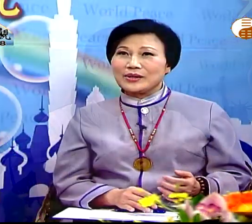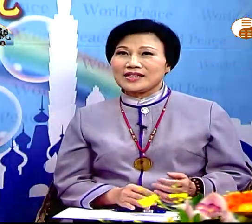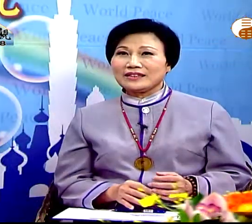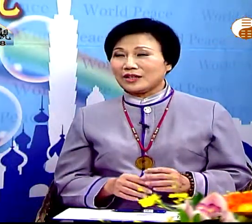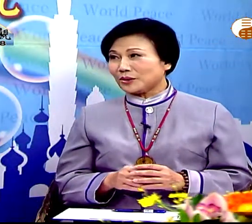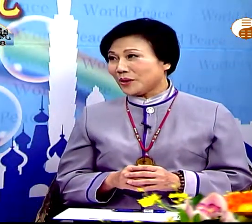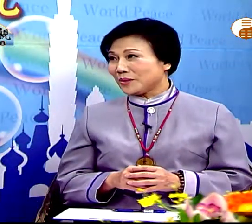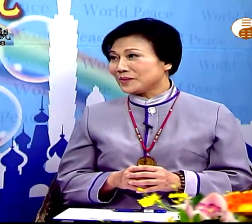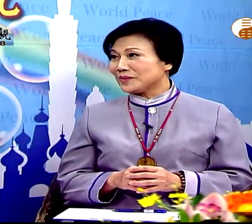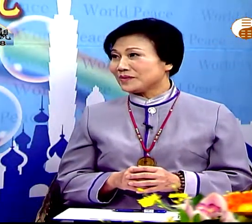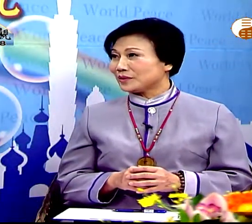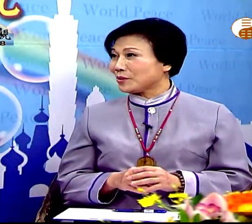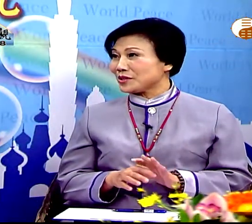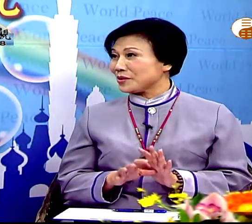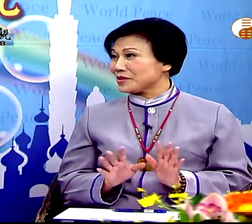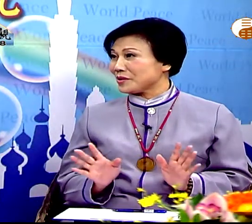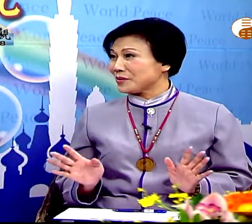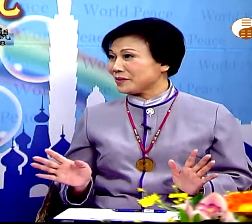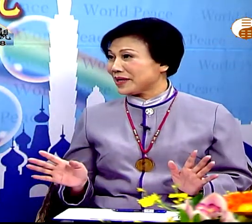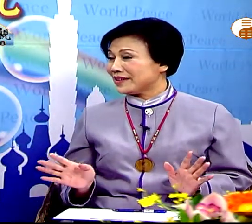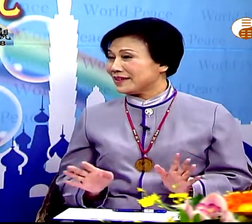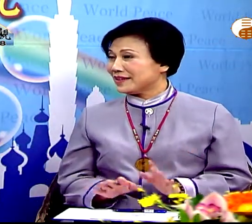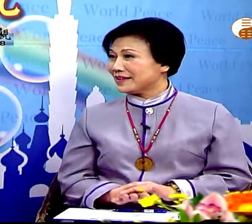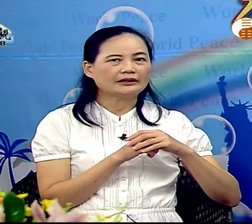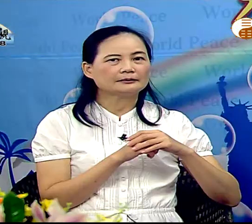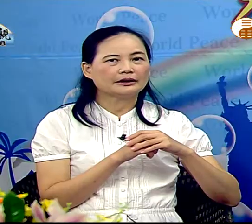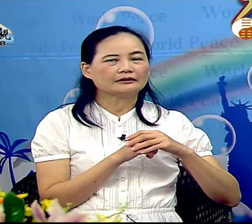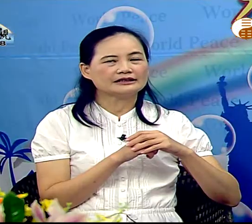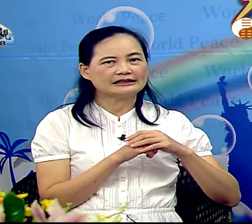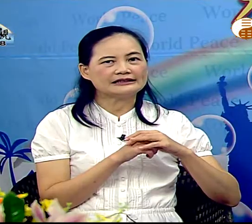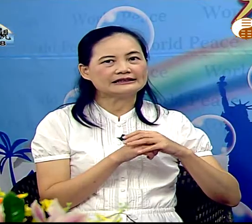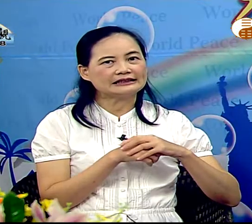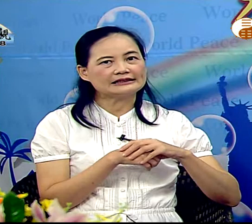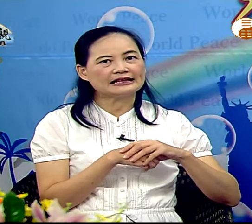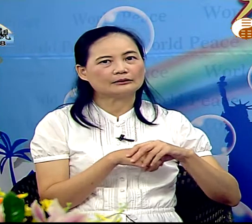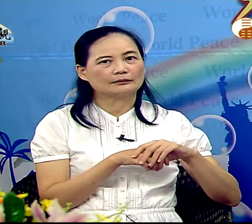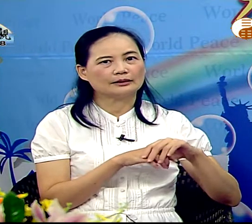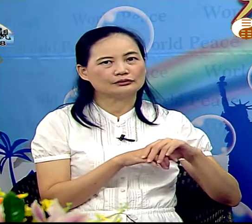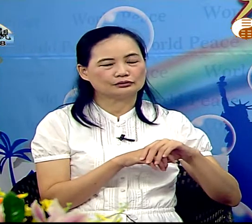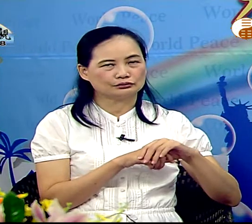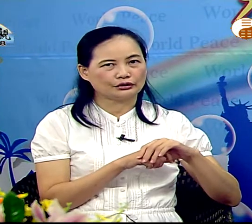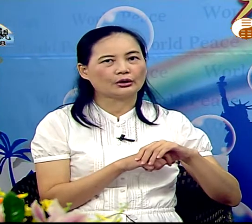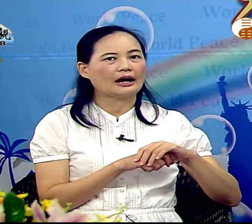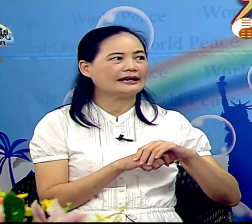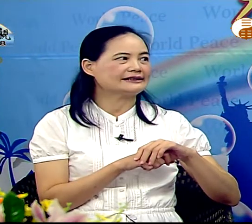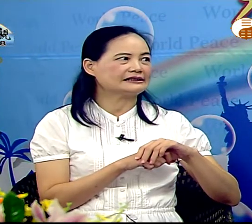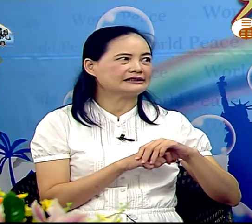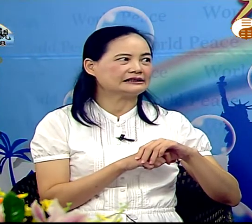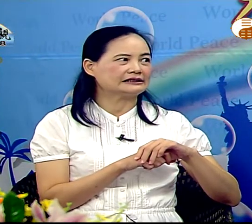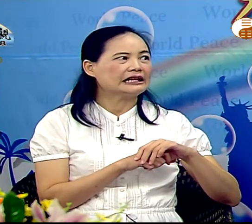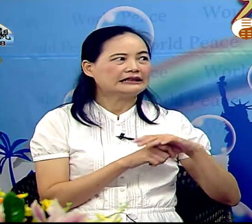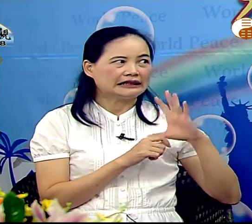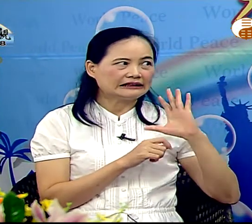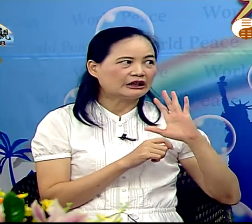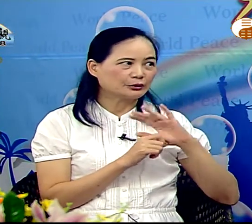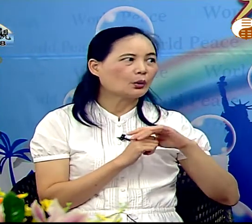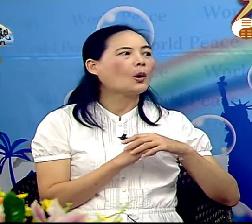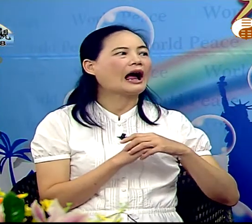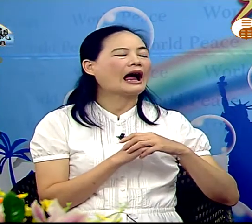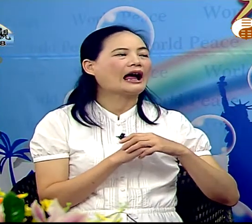生的沟通都是用手语吗？ 哦，没有没有，其实现在我们主流还是听能说话，